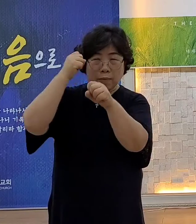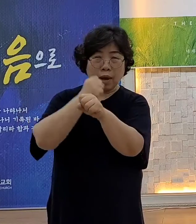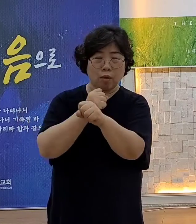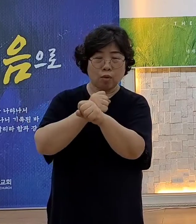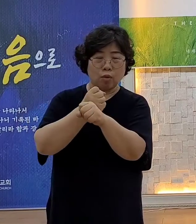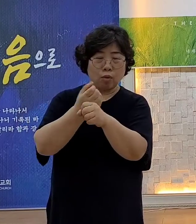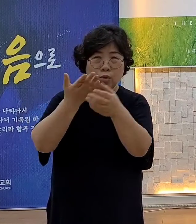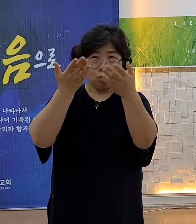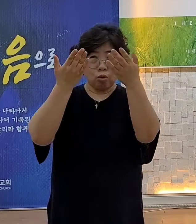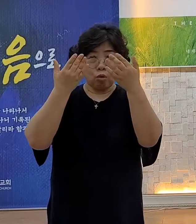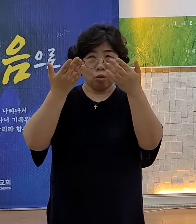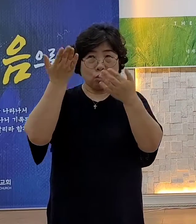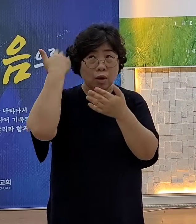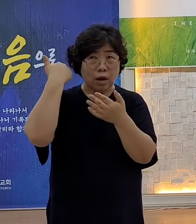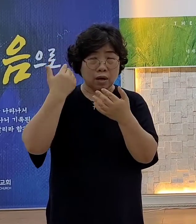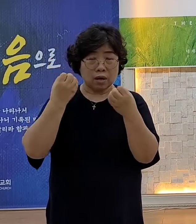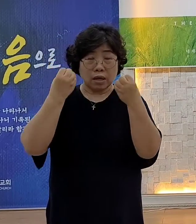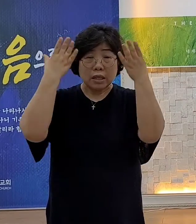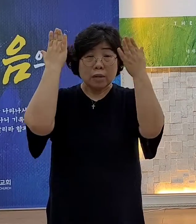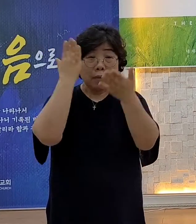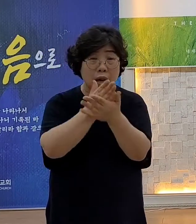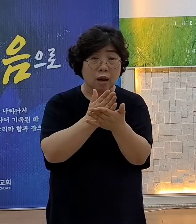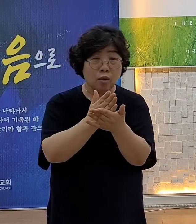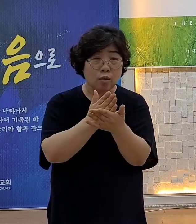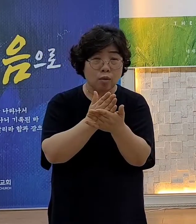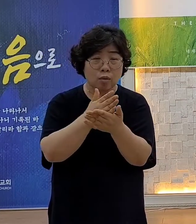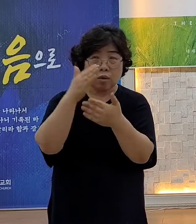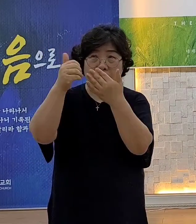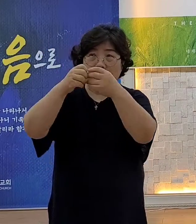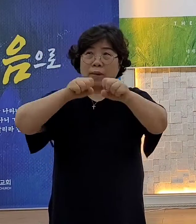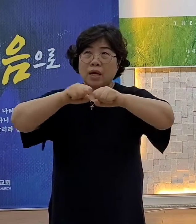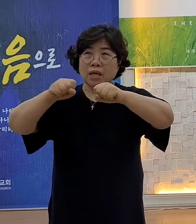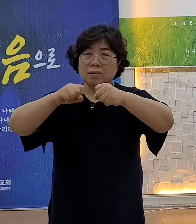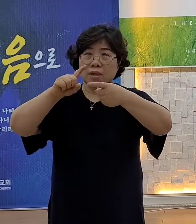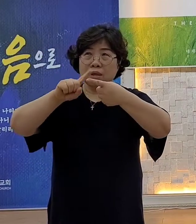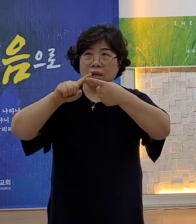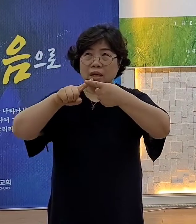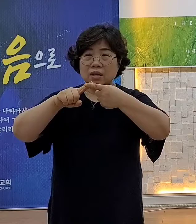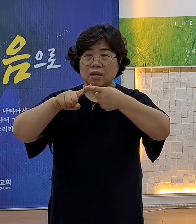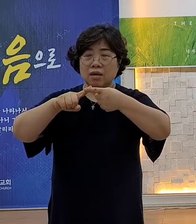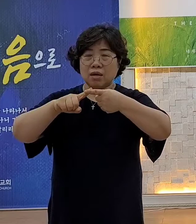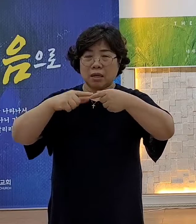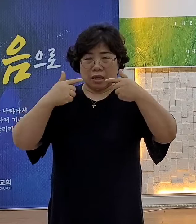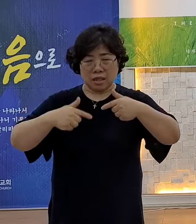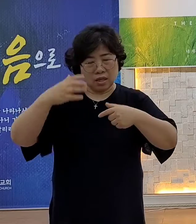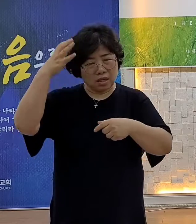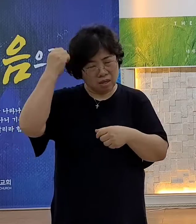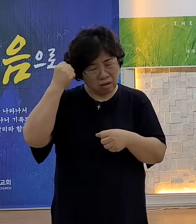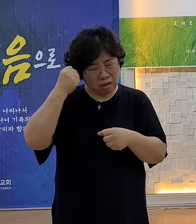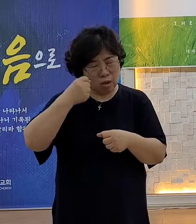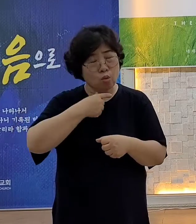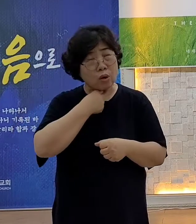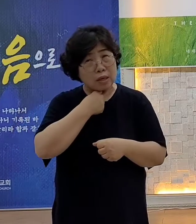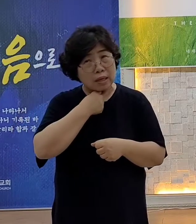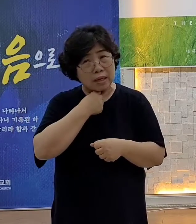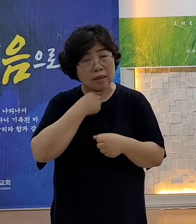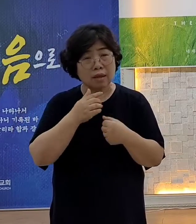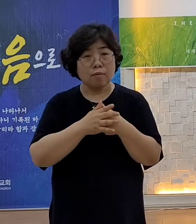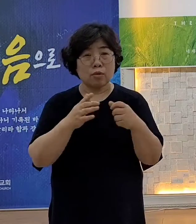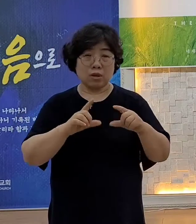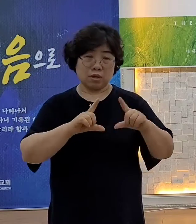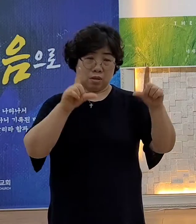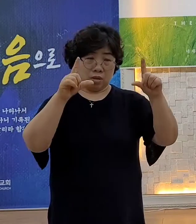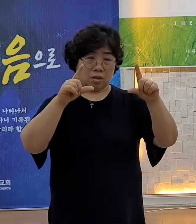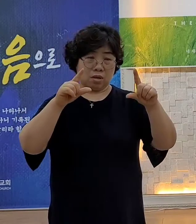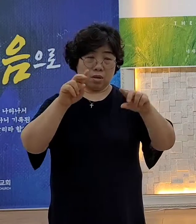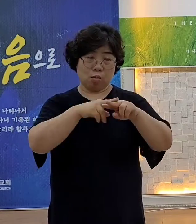우리가 과거를 잊지 말고 하나님께서 우리에게 어떻게 역사하셨는가 이 사실을 늘 기억하기 위해서 이렇게